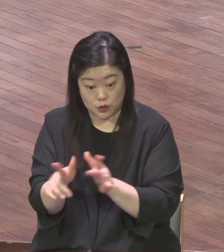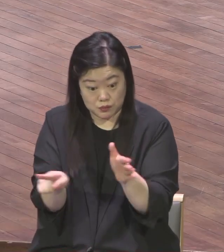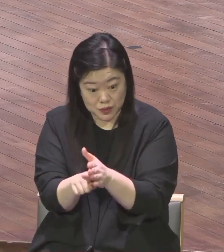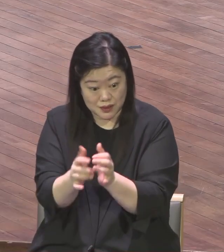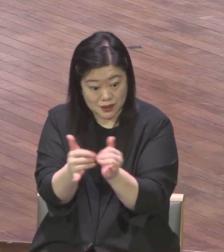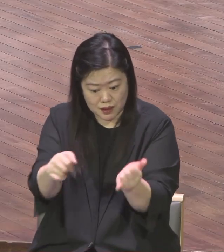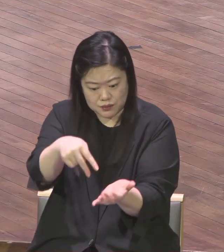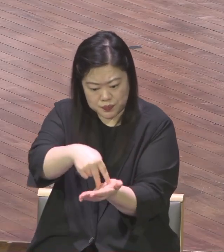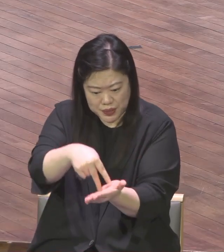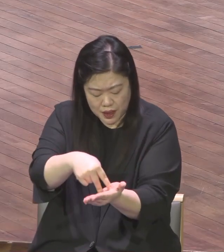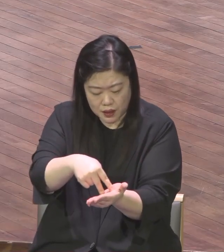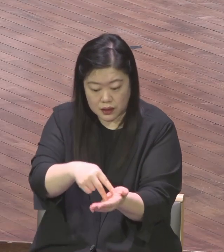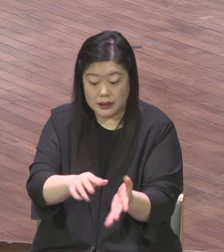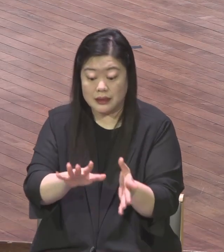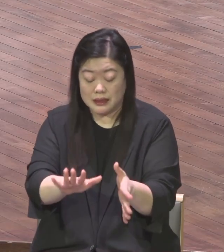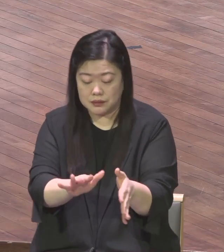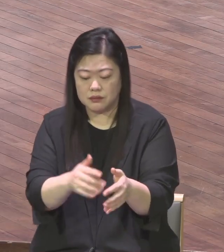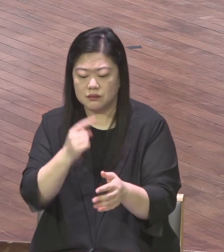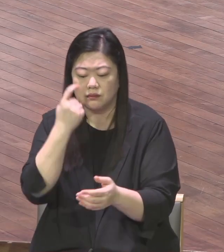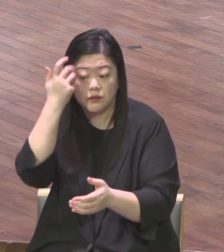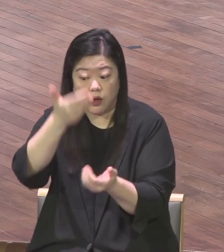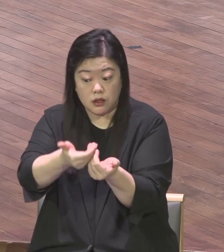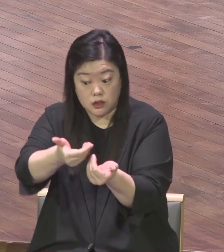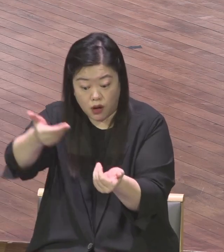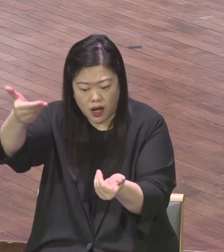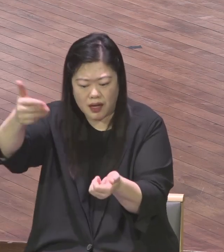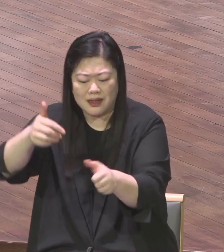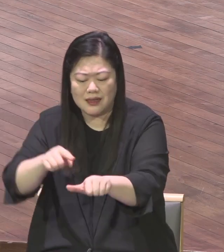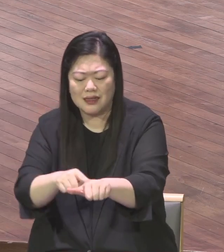다른 시작이다라는 것을 강조하는 거예요.